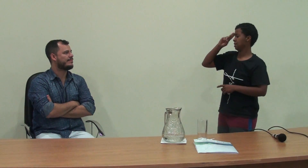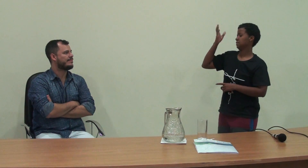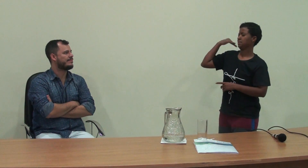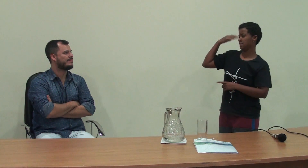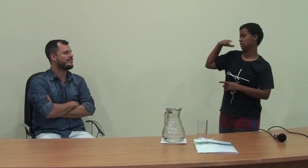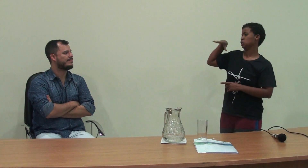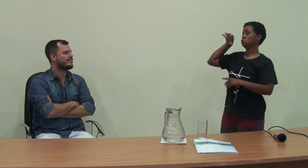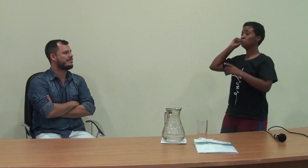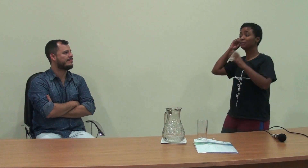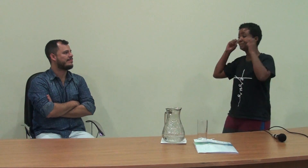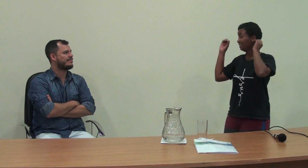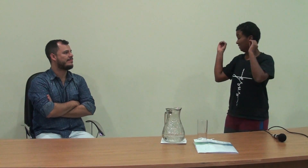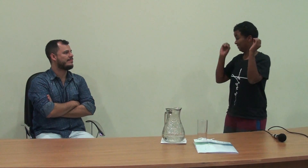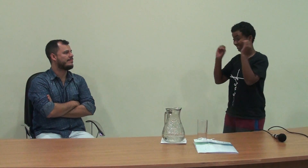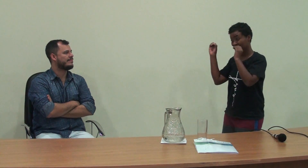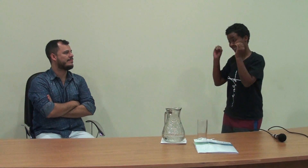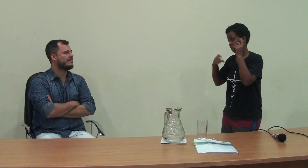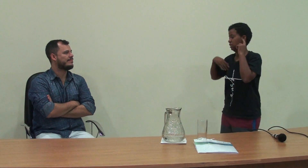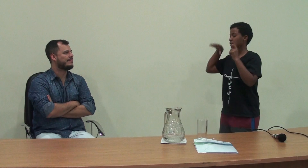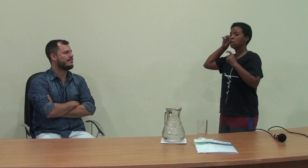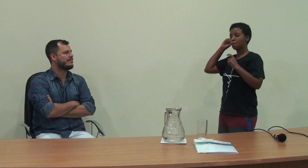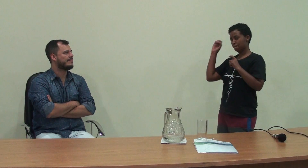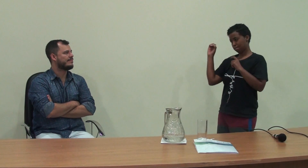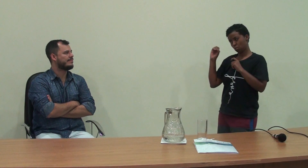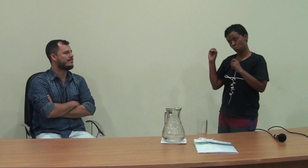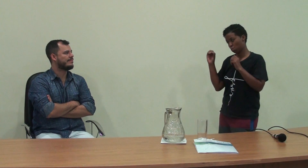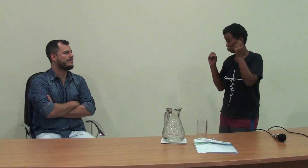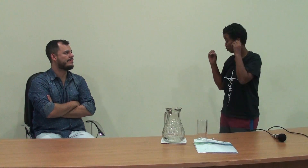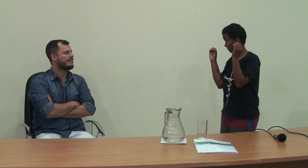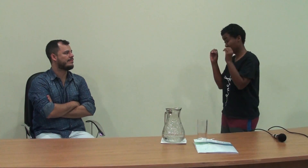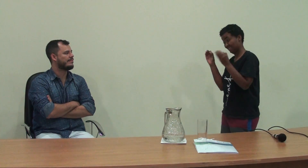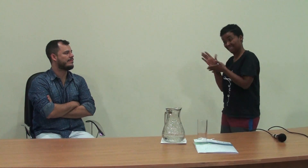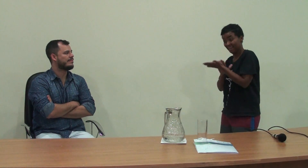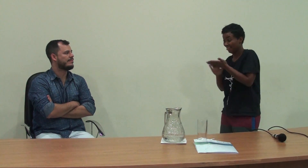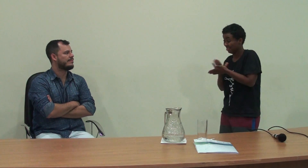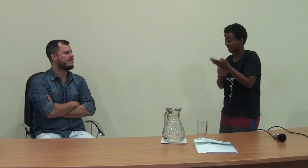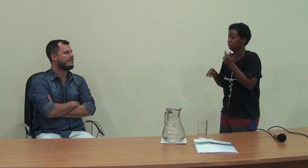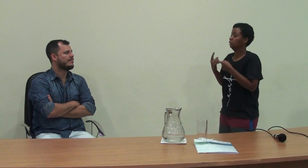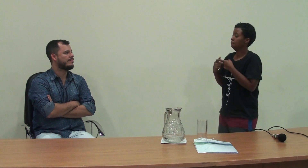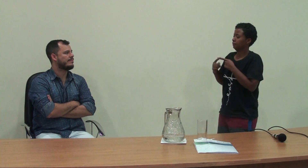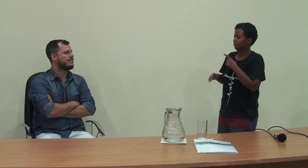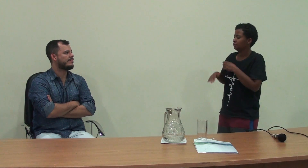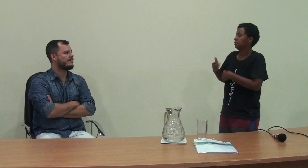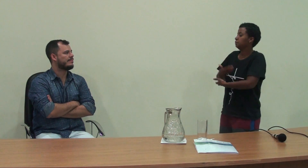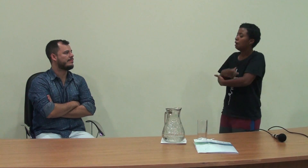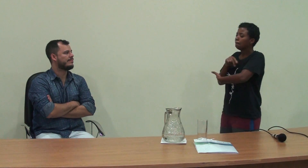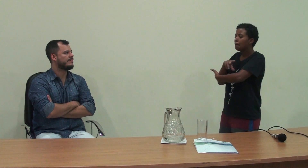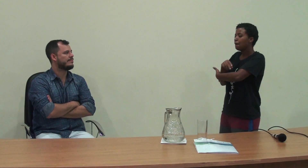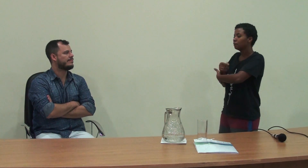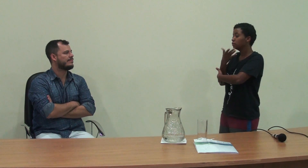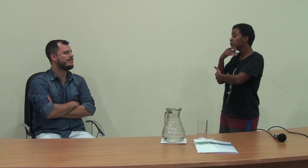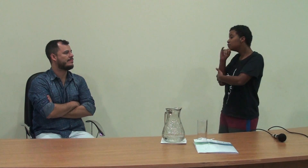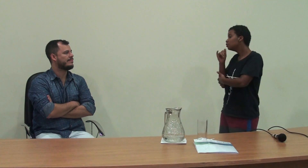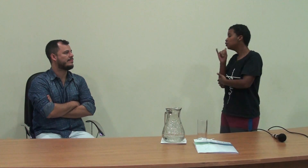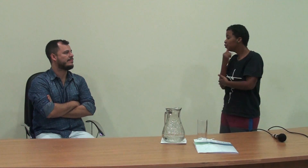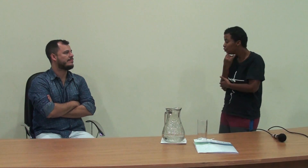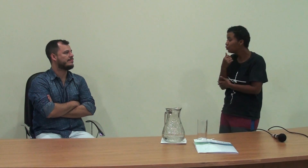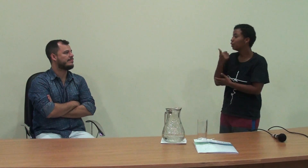porque as pessoas tentavam conversar comigo e eu não ouvia nada. Nada de nada em nenhum dos